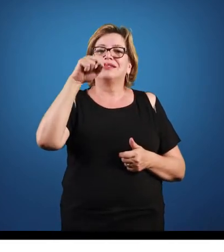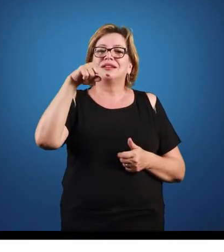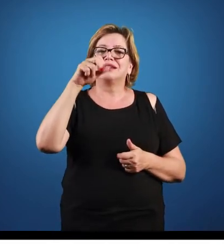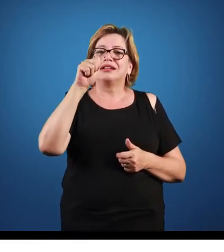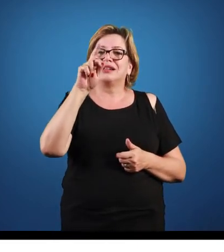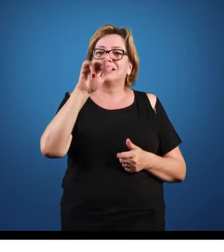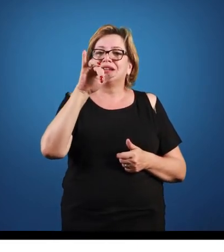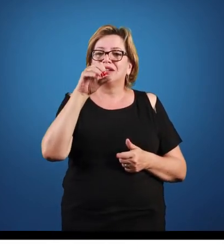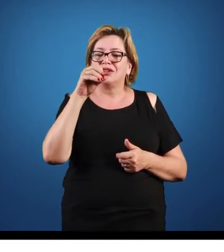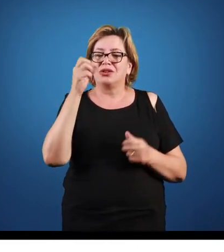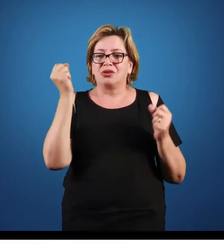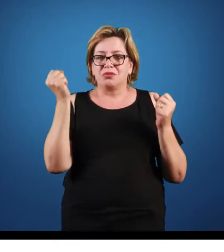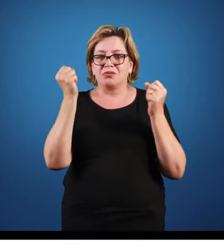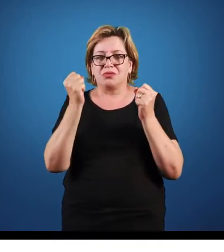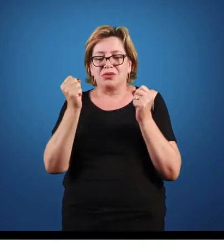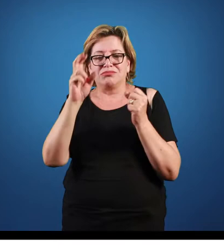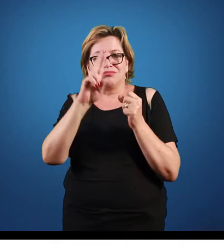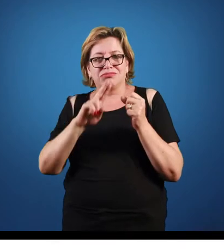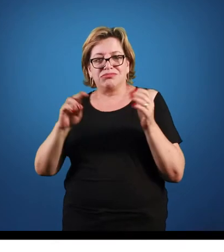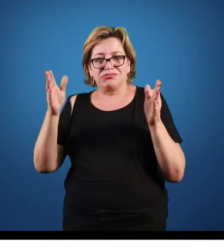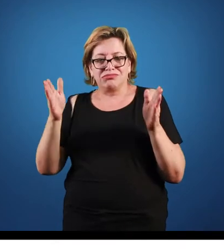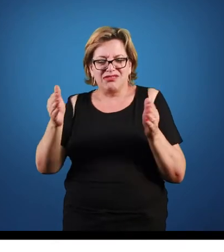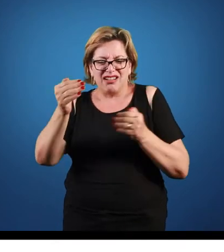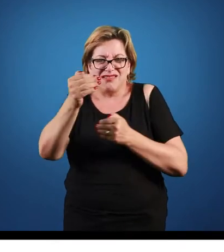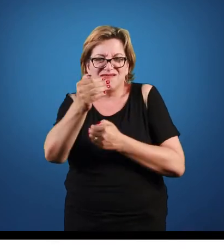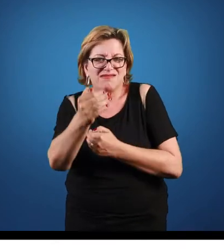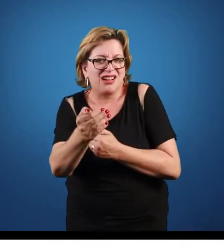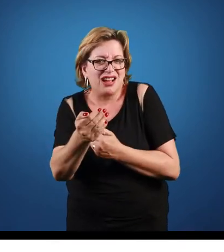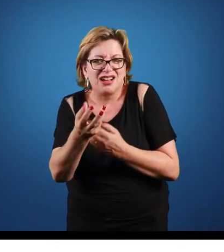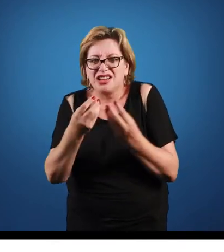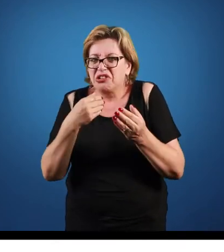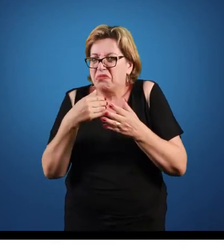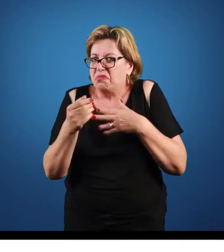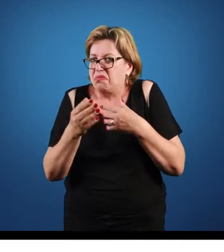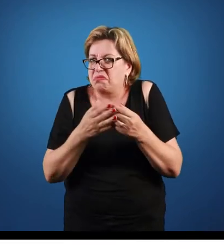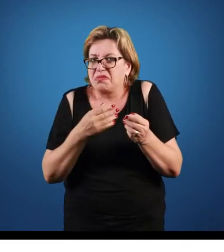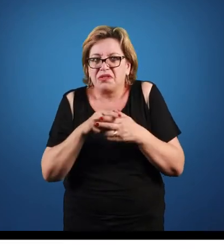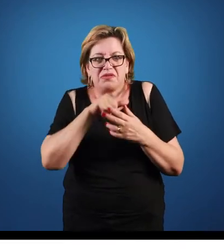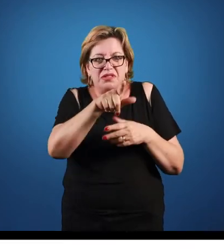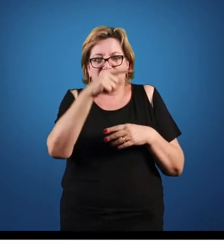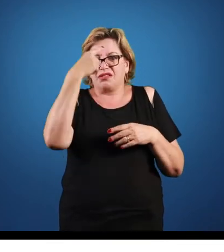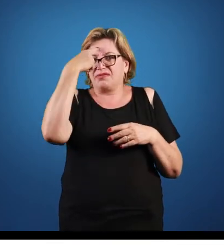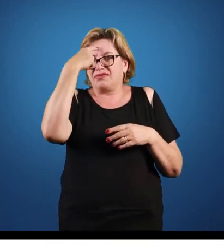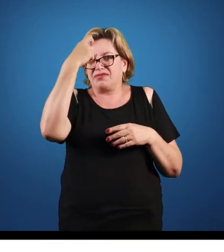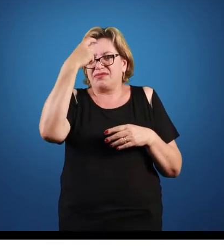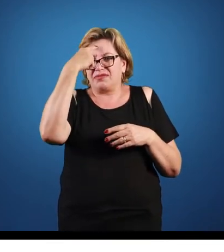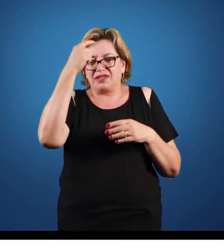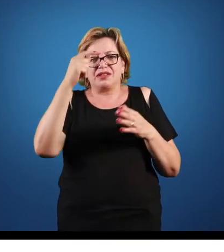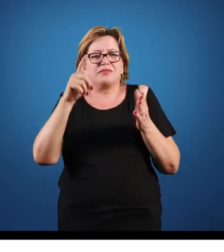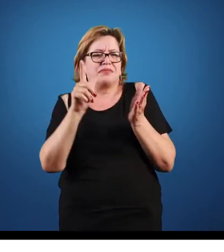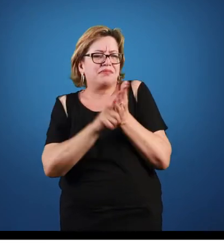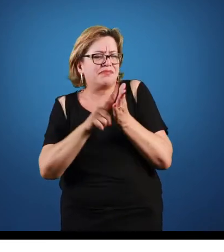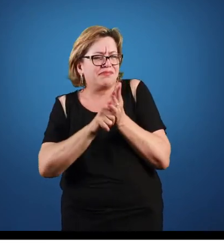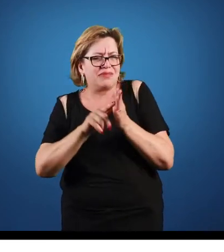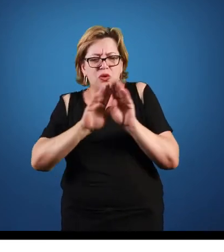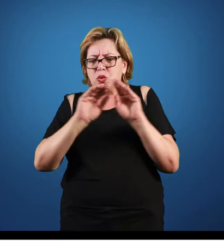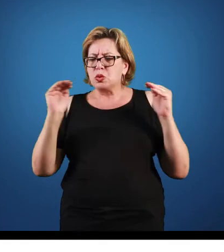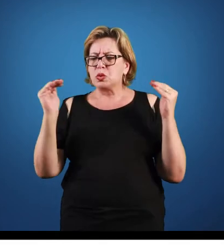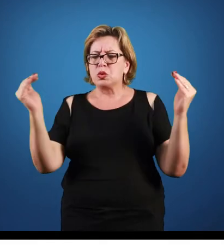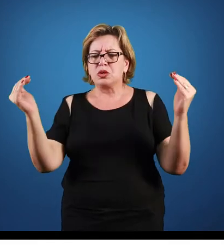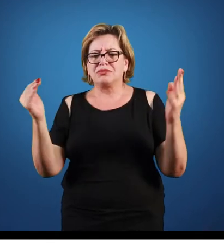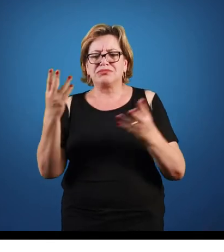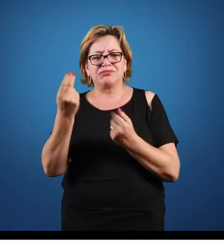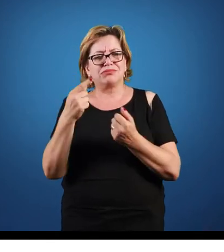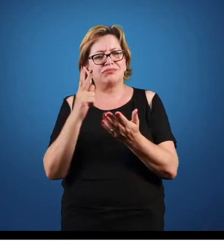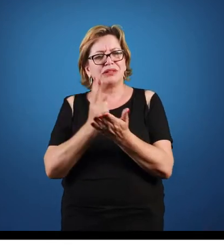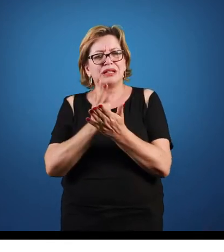caixa de papelão mas pode ser uma casinha de boneca enfim pode ser um cenário que você vai criar mesmo papel paraná que é um material que o pessoal da